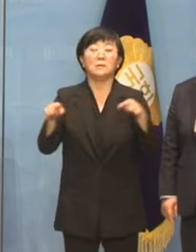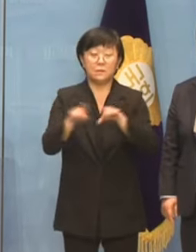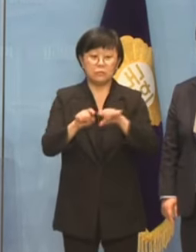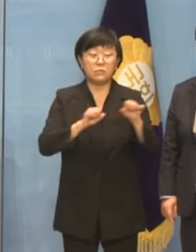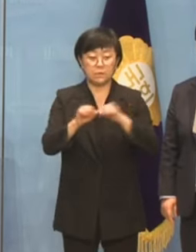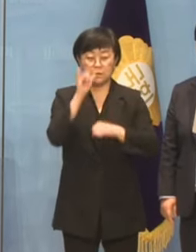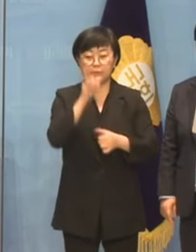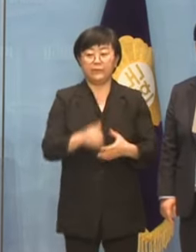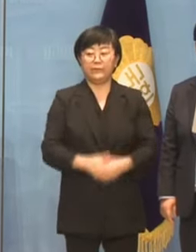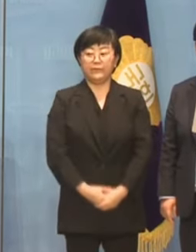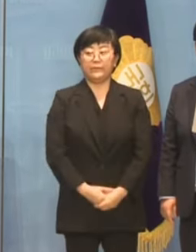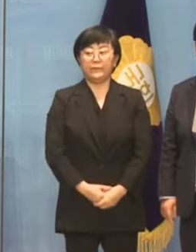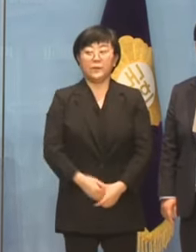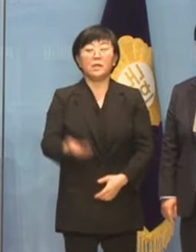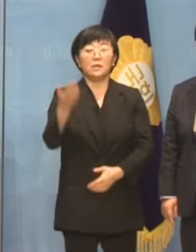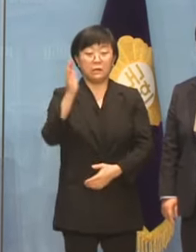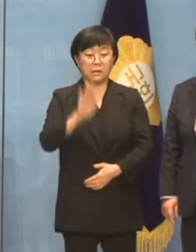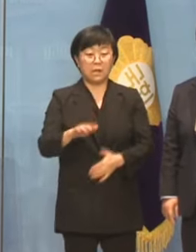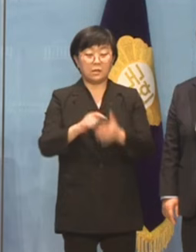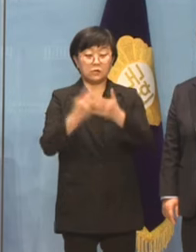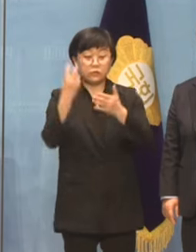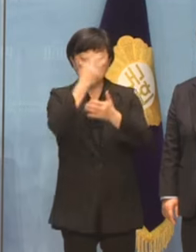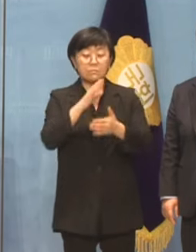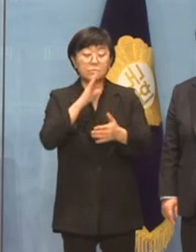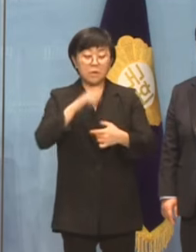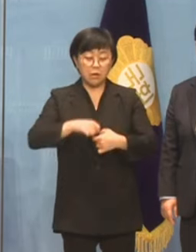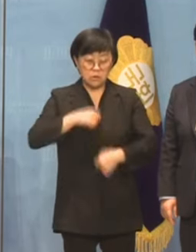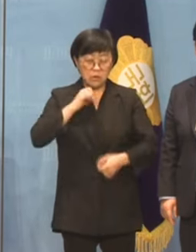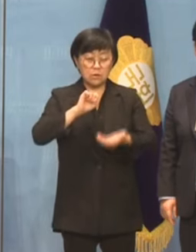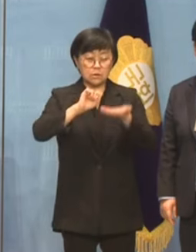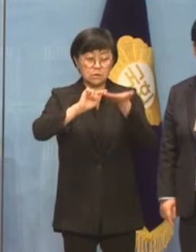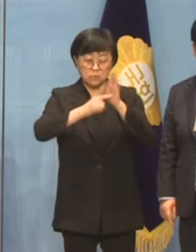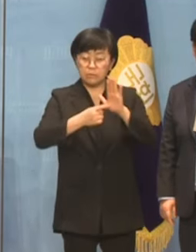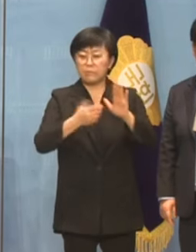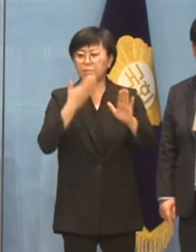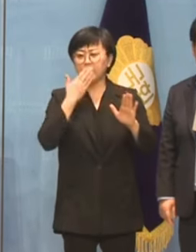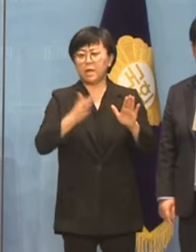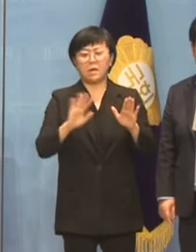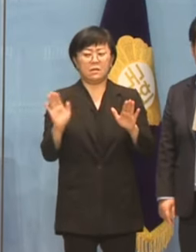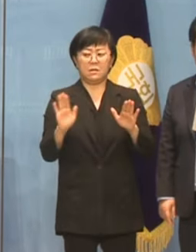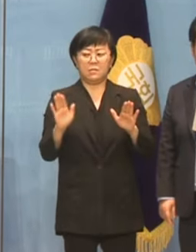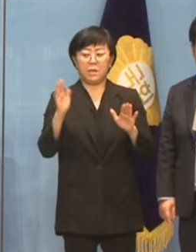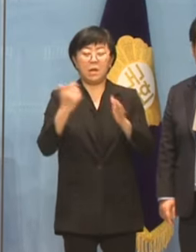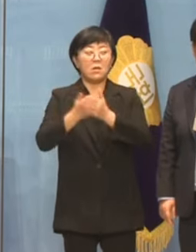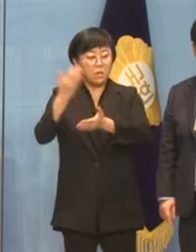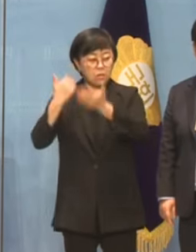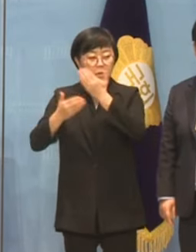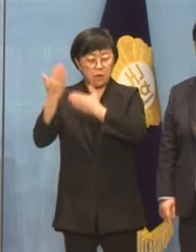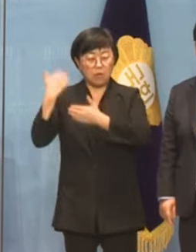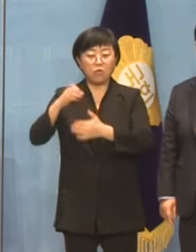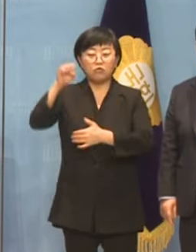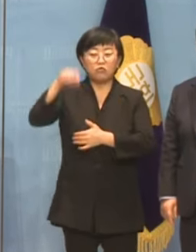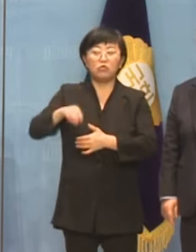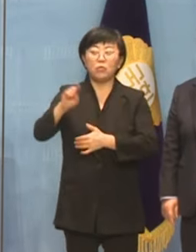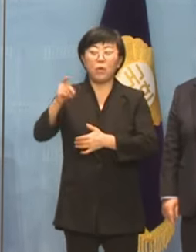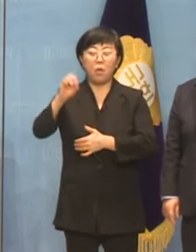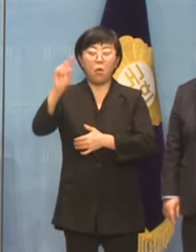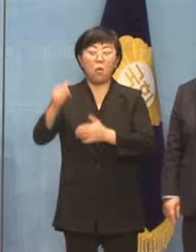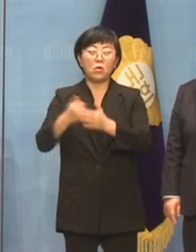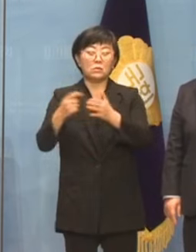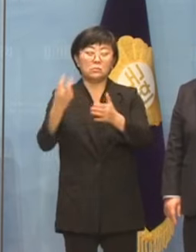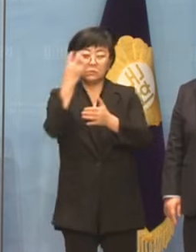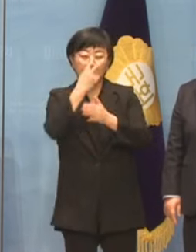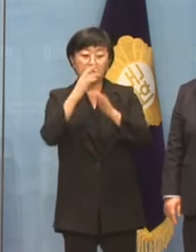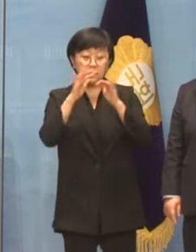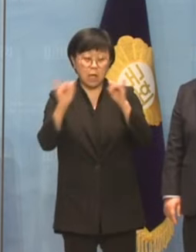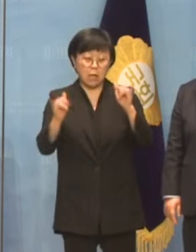것입니다. 그러나 그 수사가 진정성 있는 수사가 아닐 것이라는 점은 과거 우병우를 수사했던 검찰의